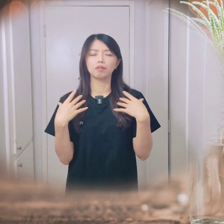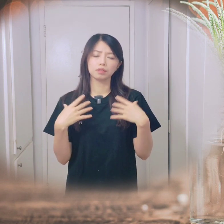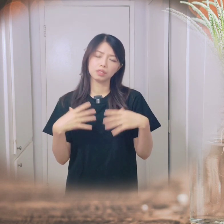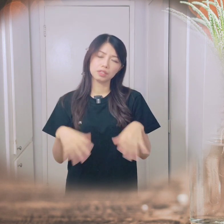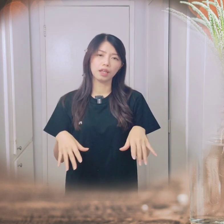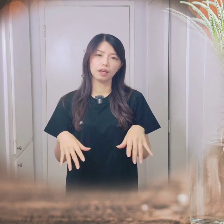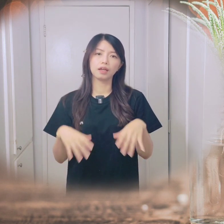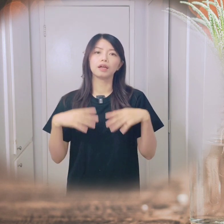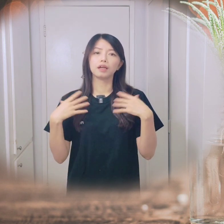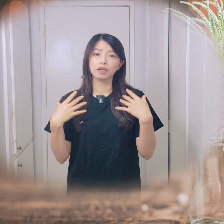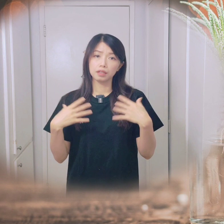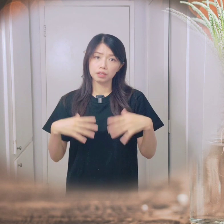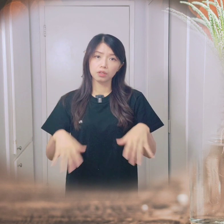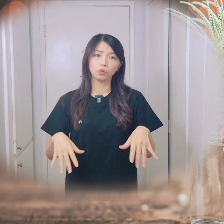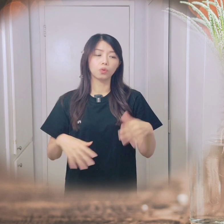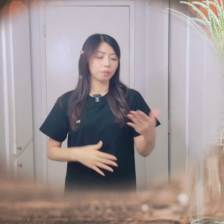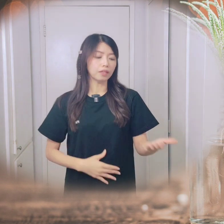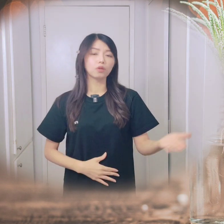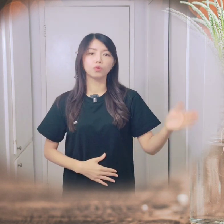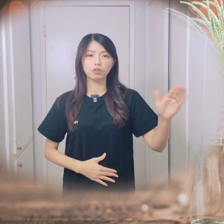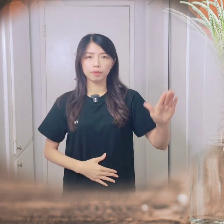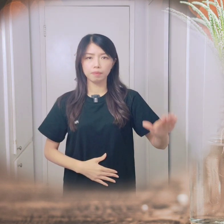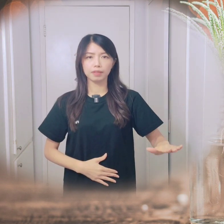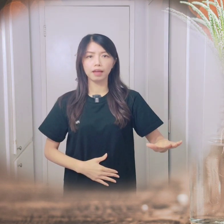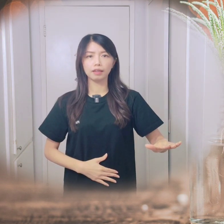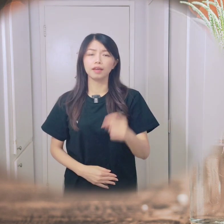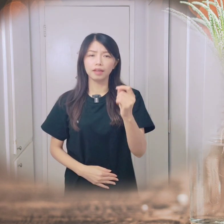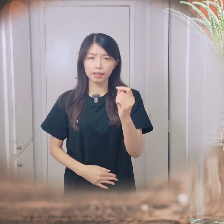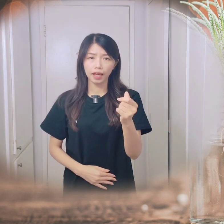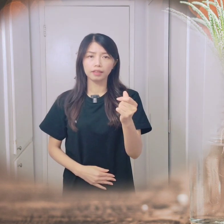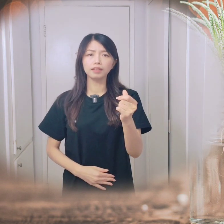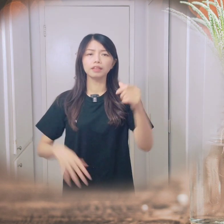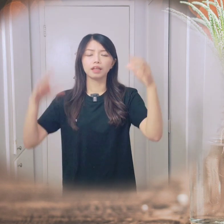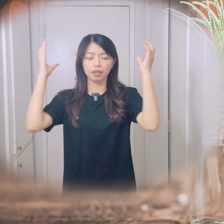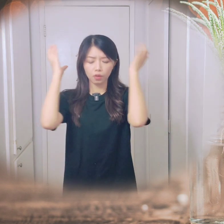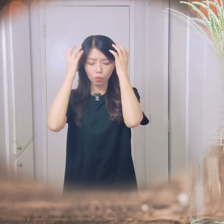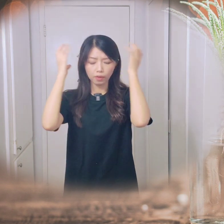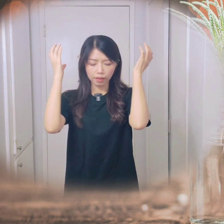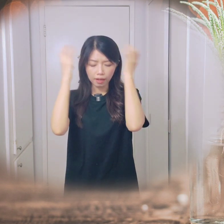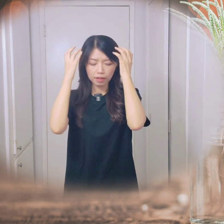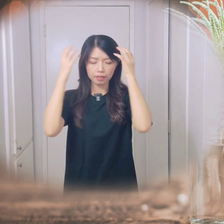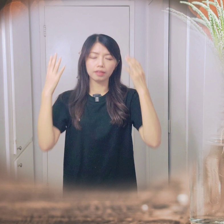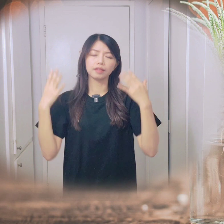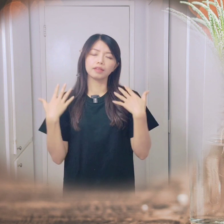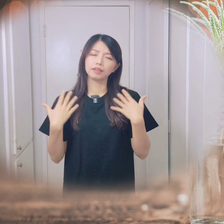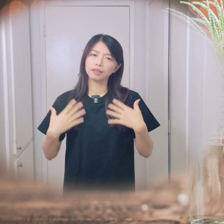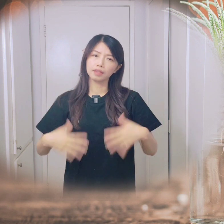돼요. 지치다, 지쳐도 반전소 해주시면 됩니다. 작은